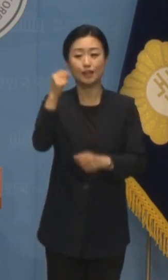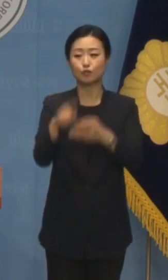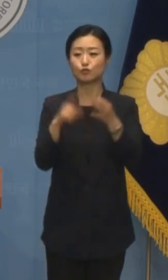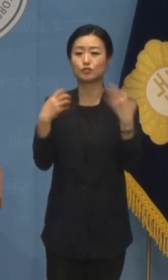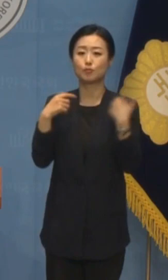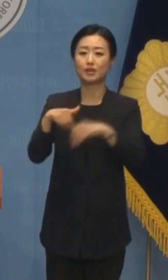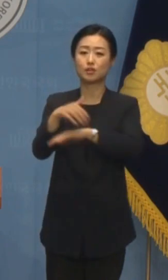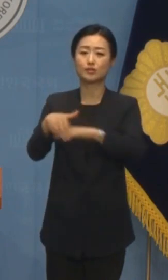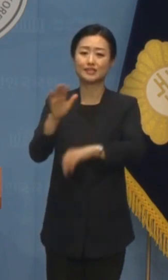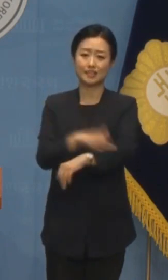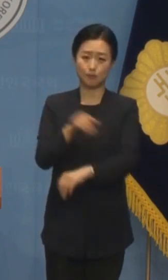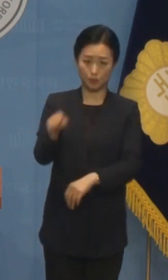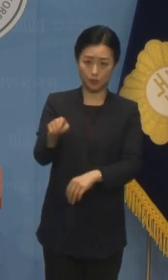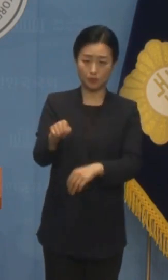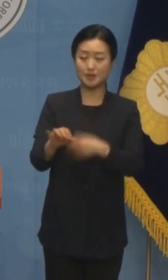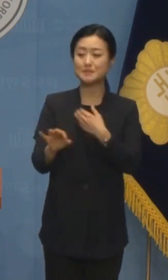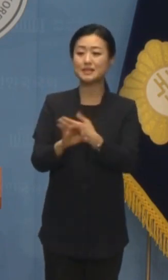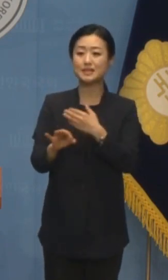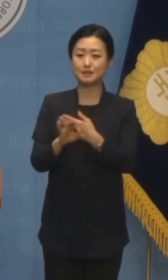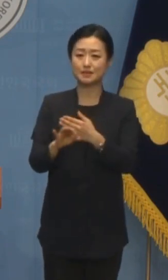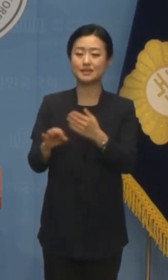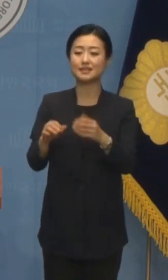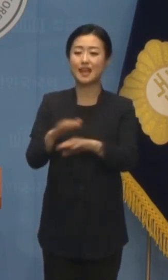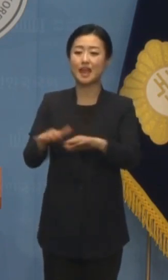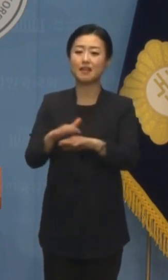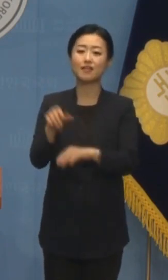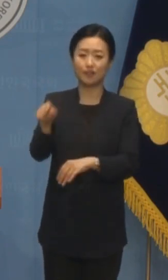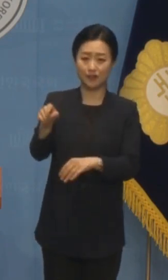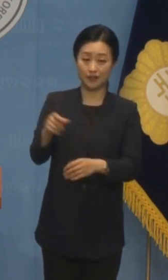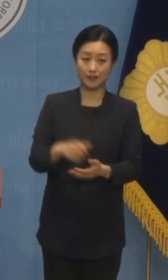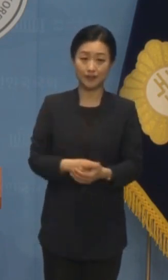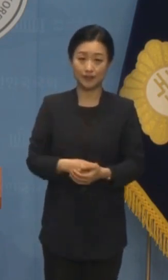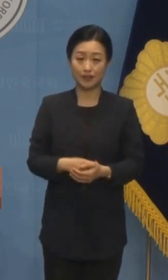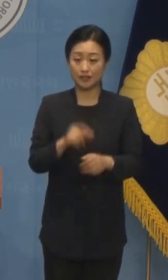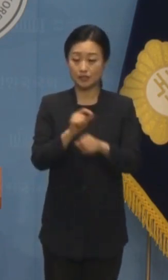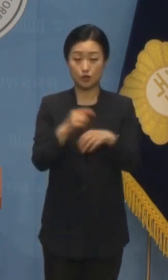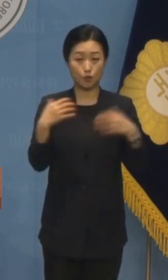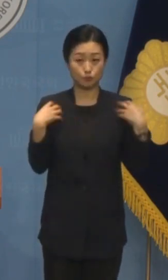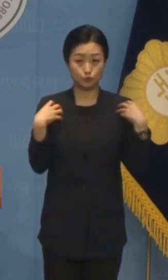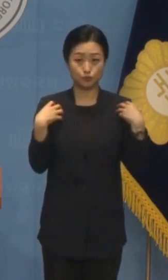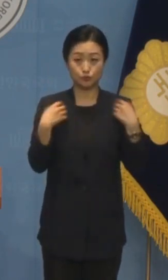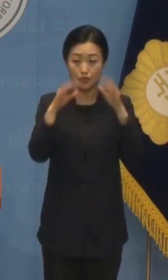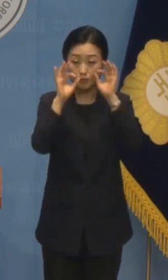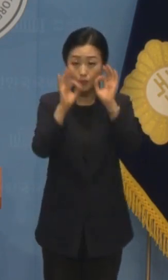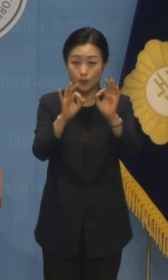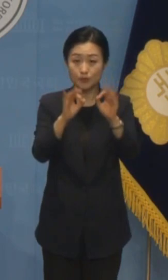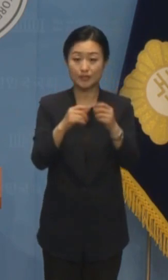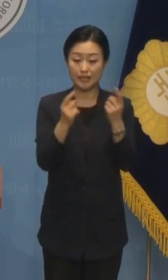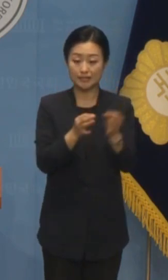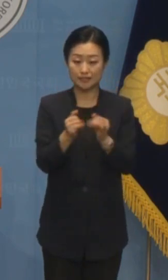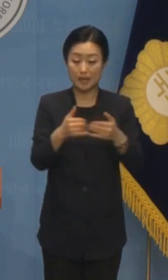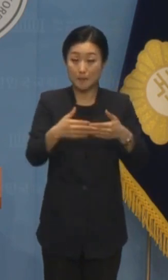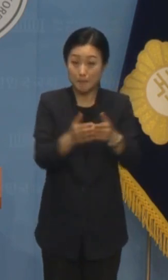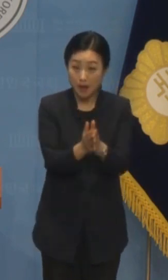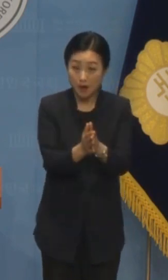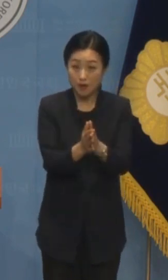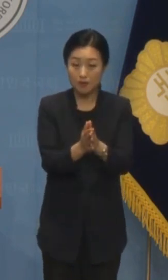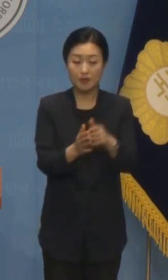정부 정책을 두고 해야 마땅한 말입니다. 행정안전부 자료에 따르면 자영업 폐업률은